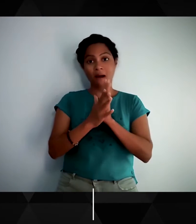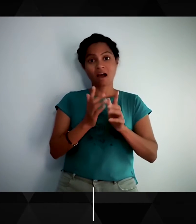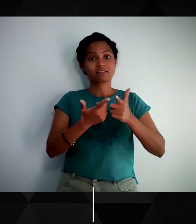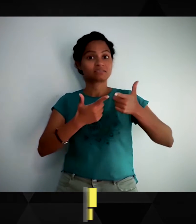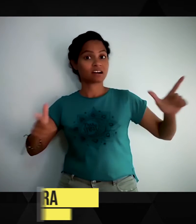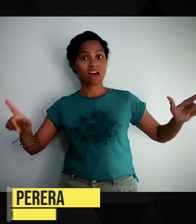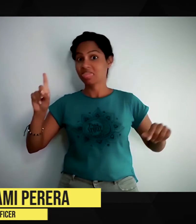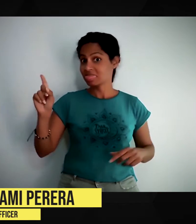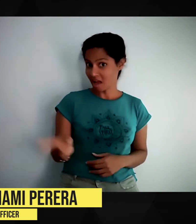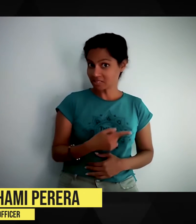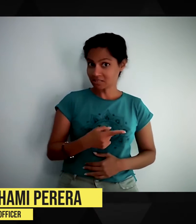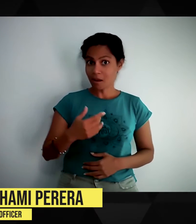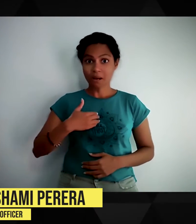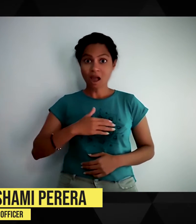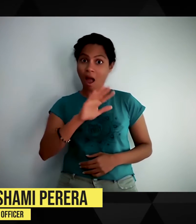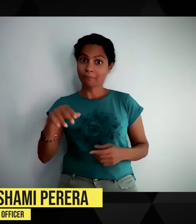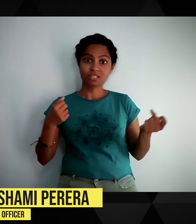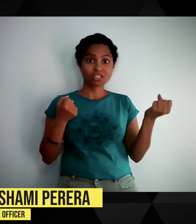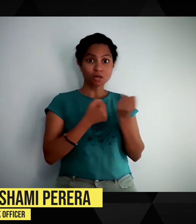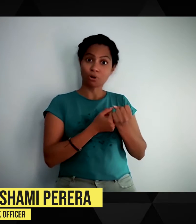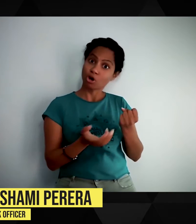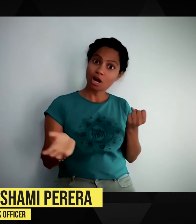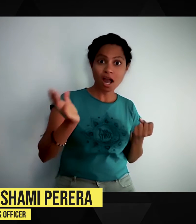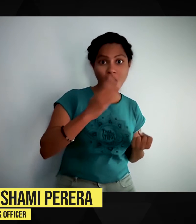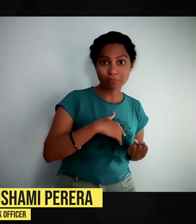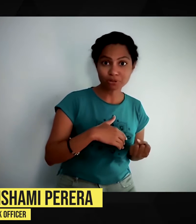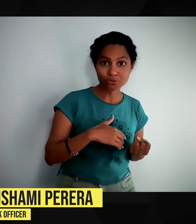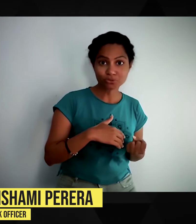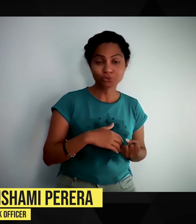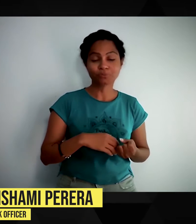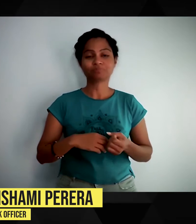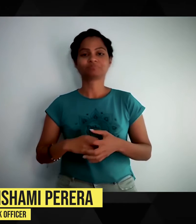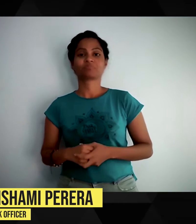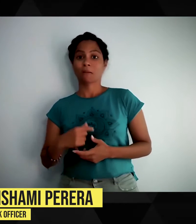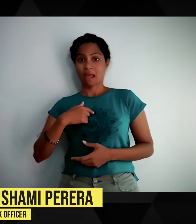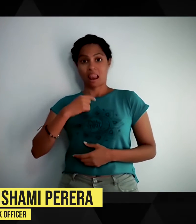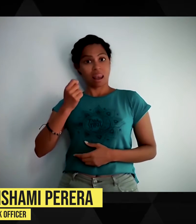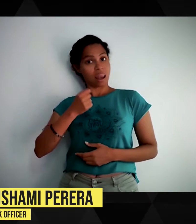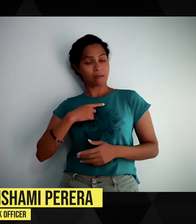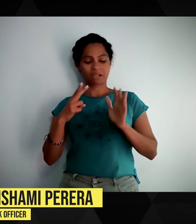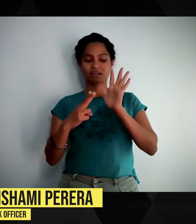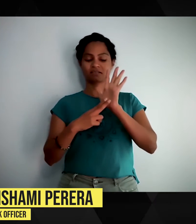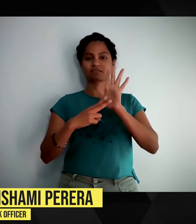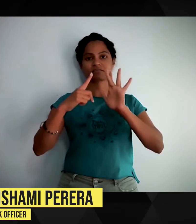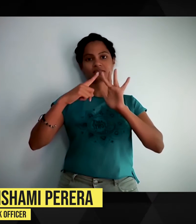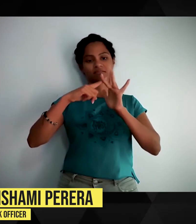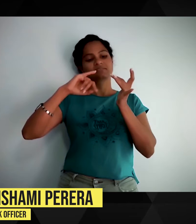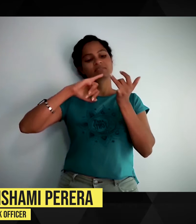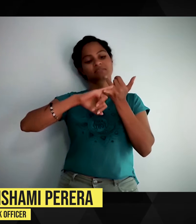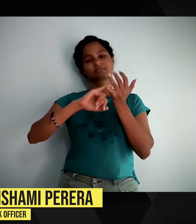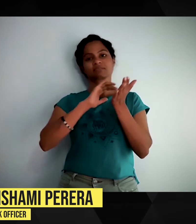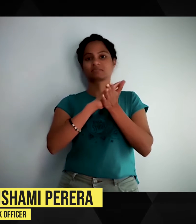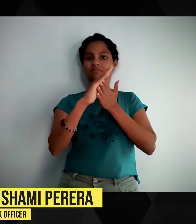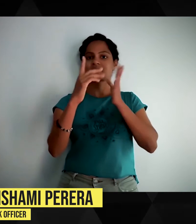අද ජාත්‍යන්තර සංඥා භාෂා දිනය. මමයි ඔයාලයි අපි හැමෝම ඒ සඳහා සහයෝගය දෙමු. මගේ නම